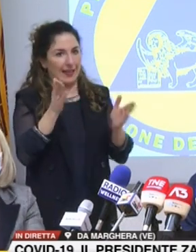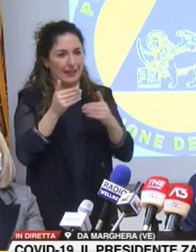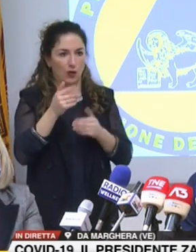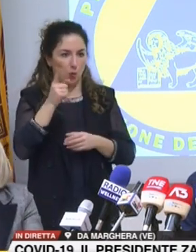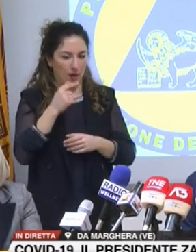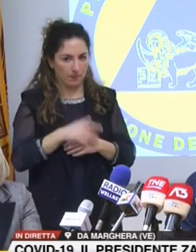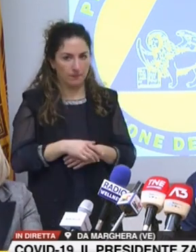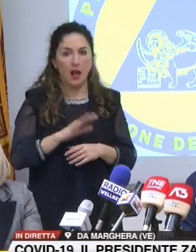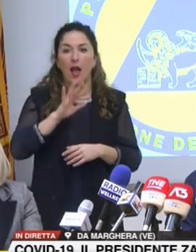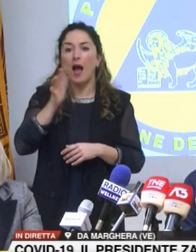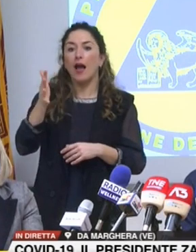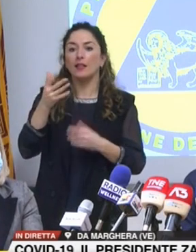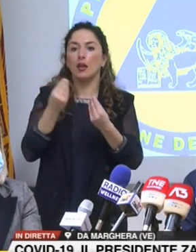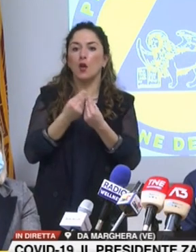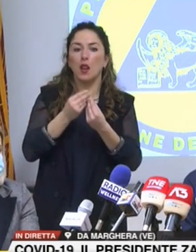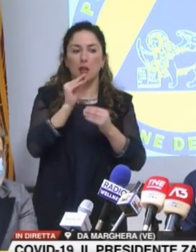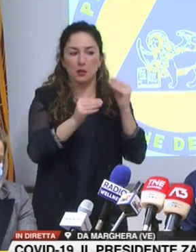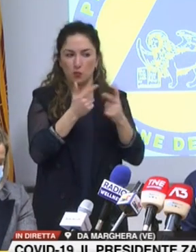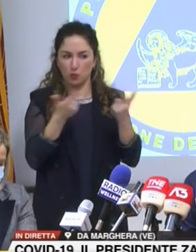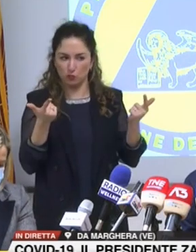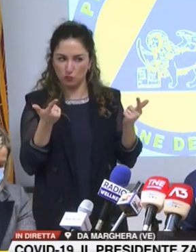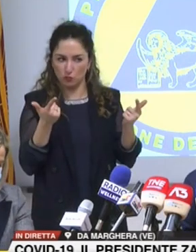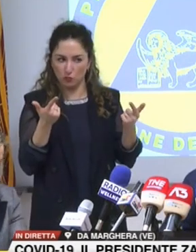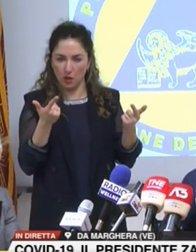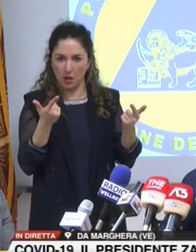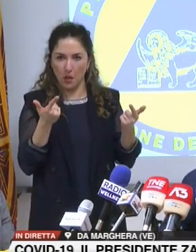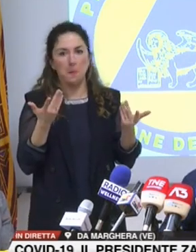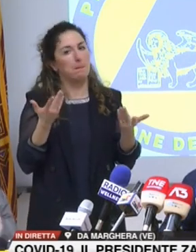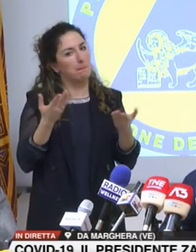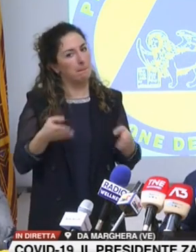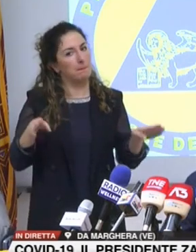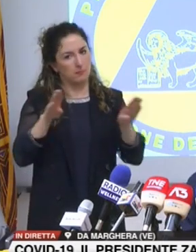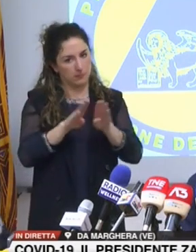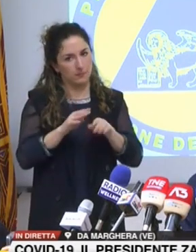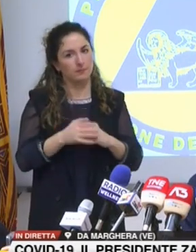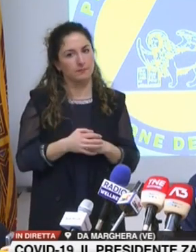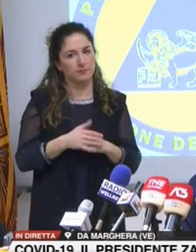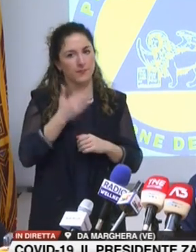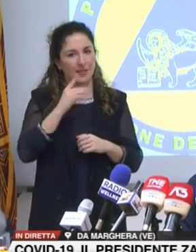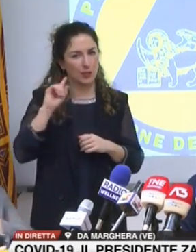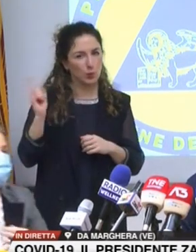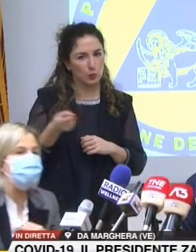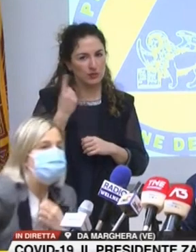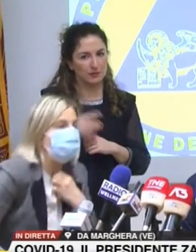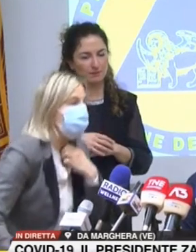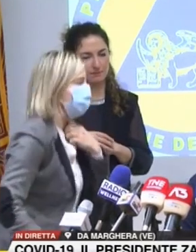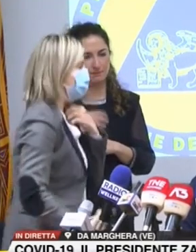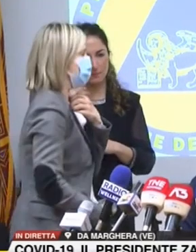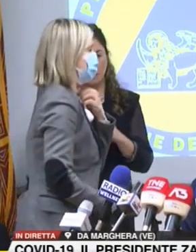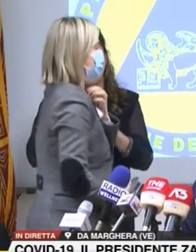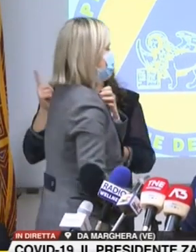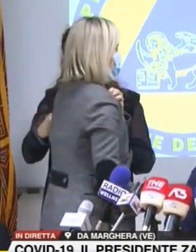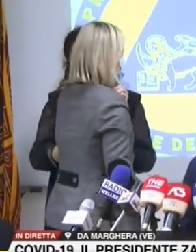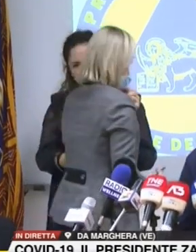Io non ho altri colleghi che hanno chiesto di intervenire, quindi possiamo chiudere qui. Grazie a tutti e ci rivediamo